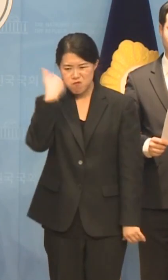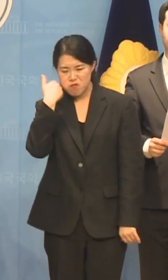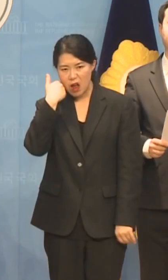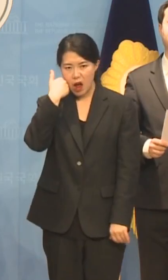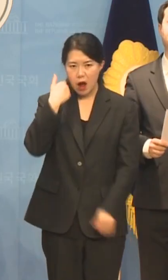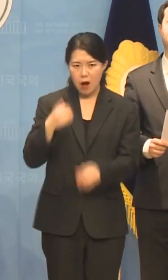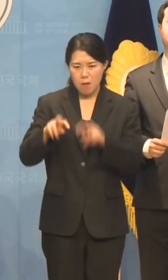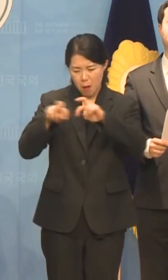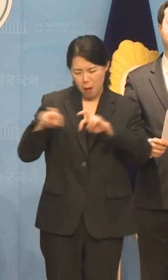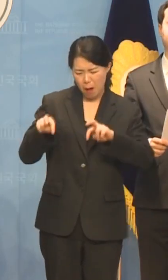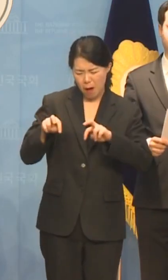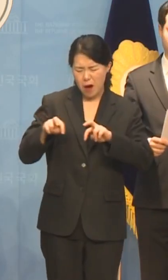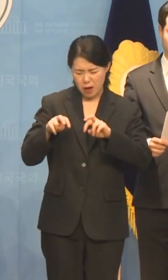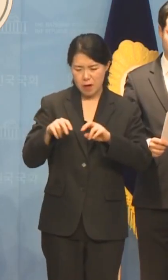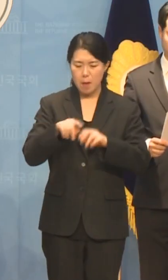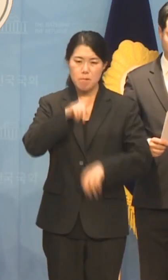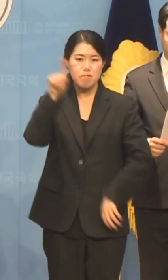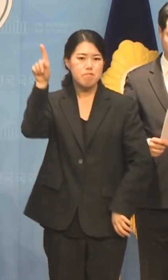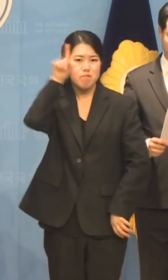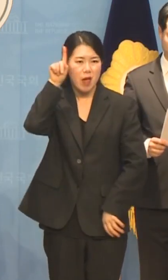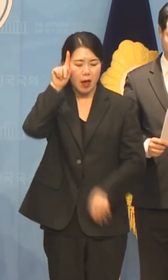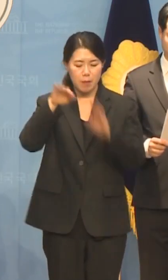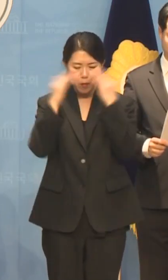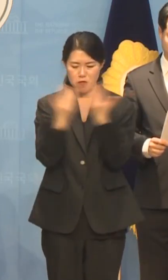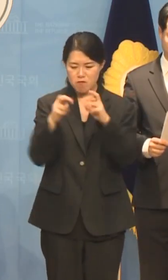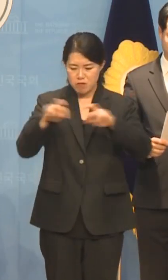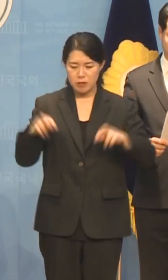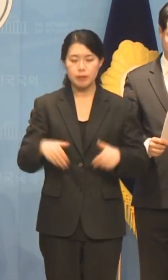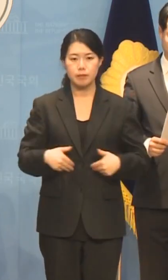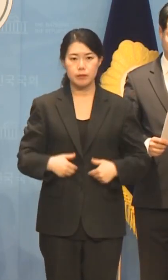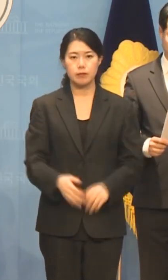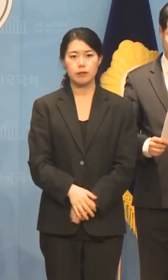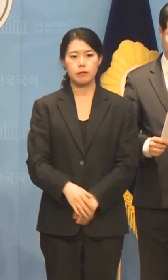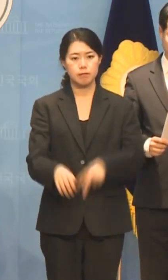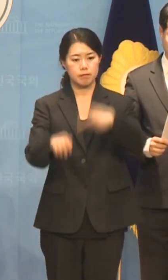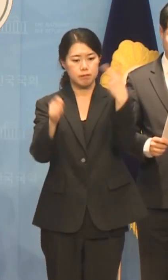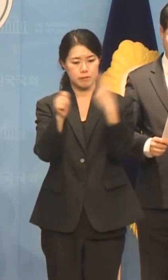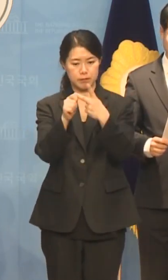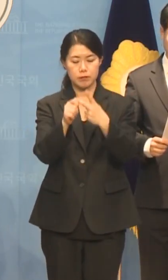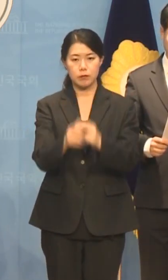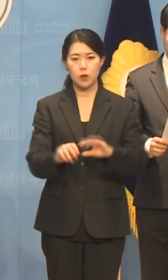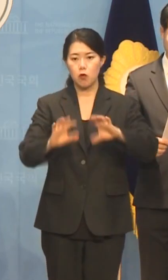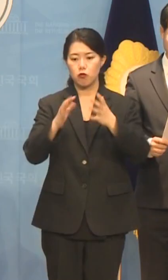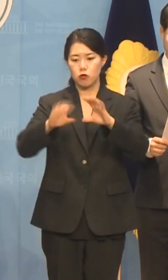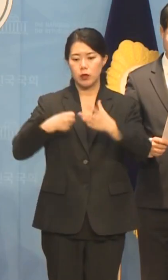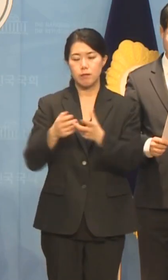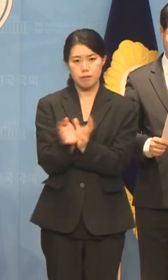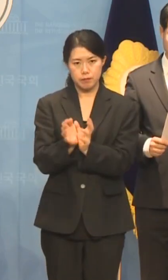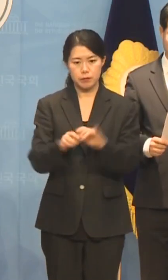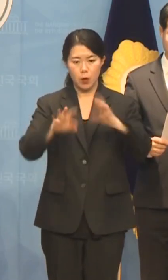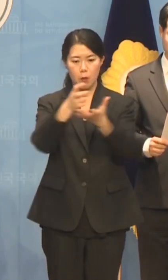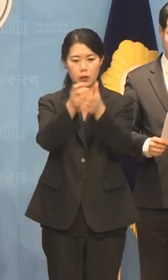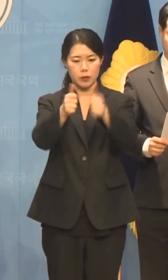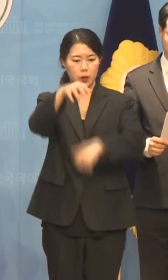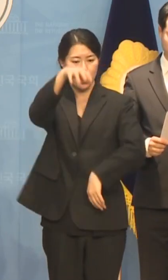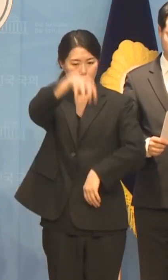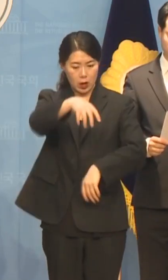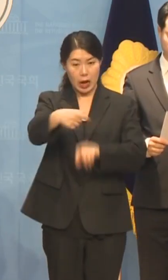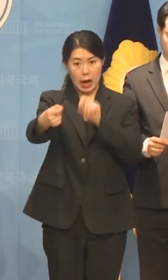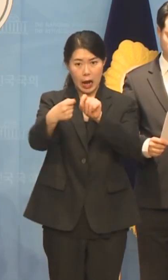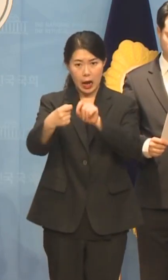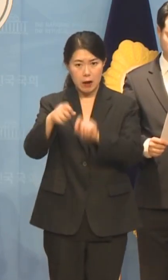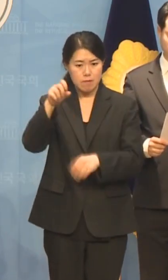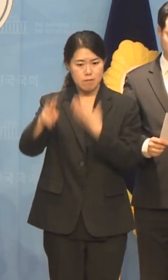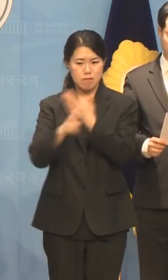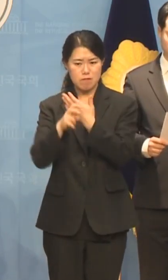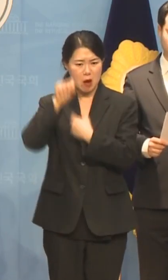전모도 명명백백히 밝혀야 할 것이다. 2. 국민의힘은 헌법재판소 앞 불법